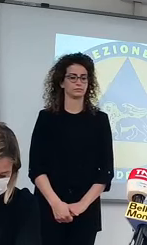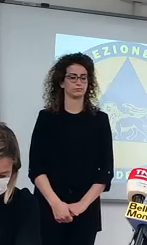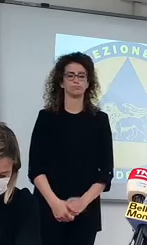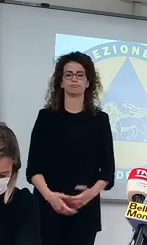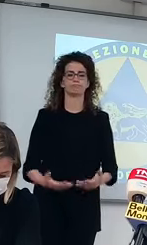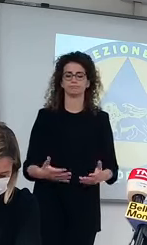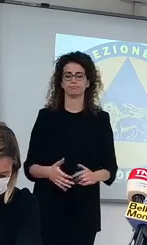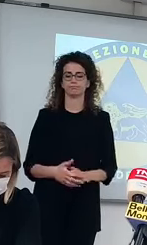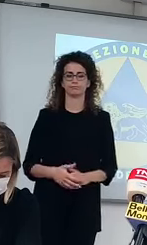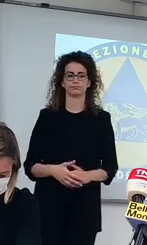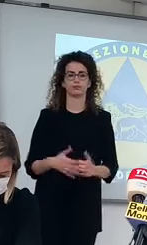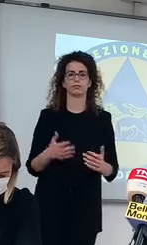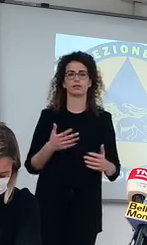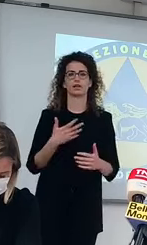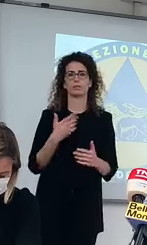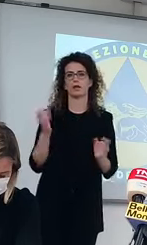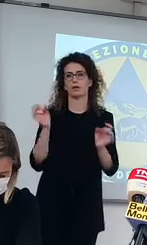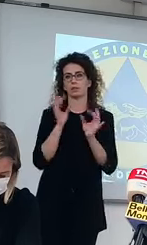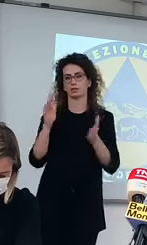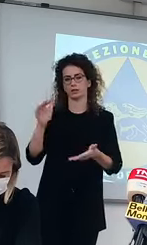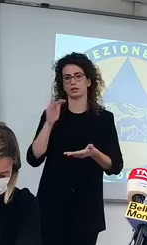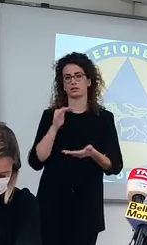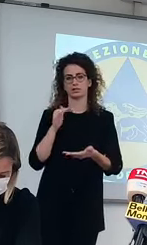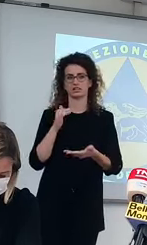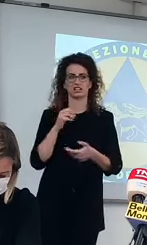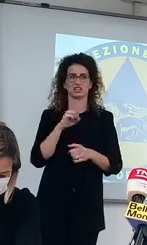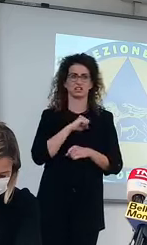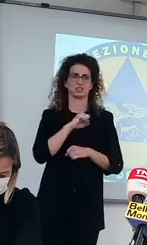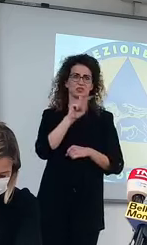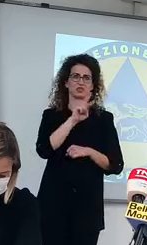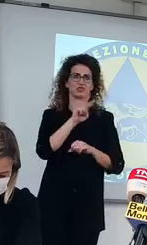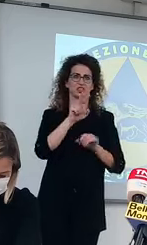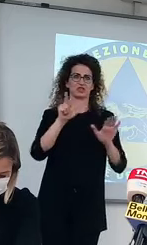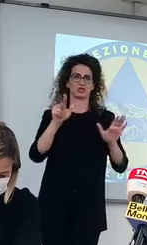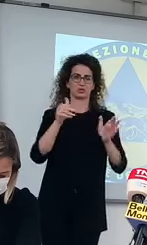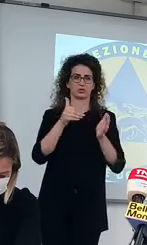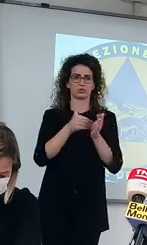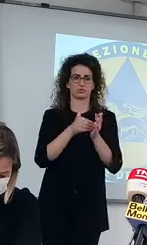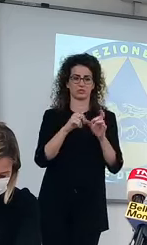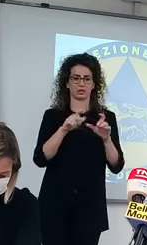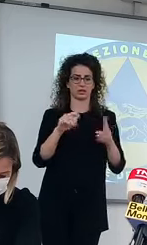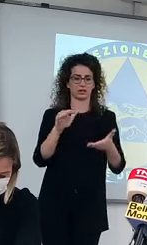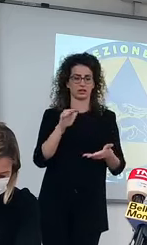Niente. Vabbè, sono arrivati stamattina, se non fossero 28.000 dosi.